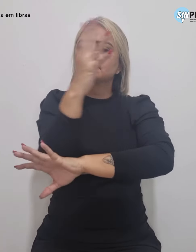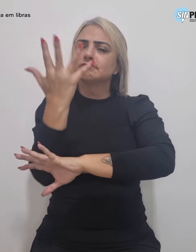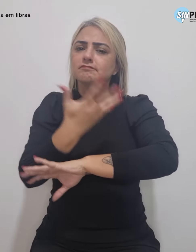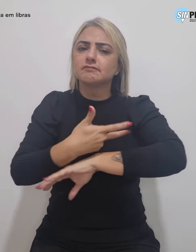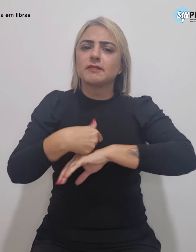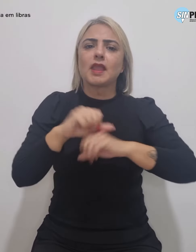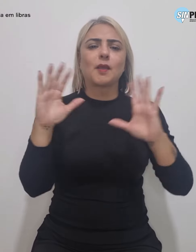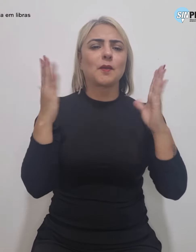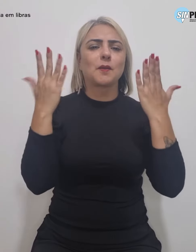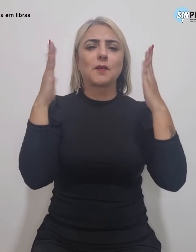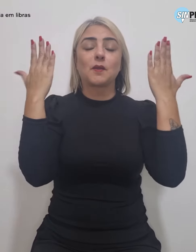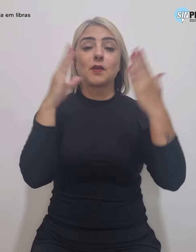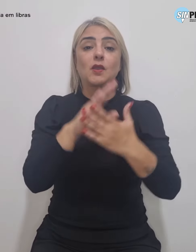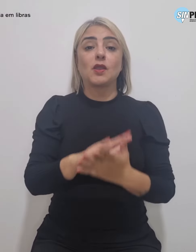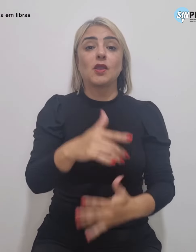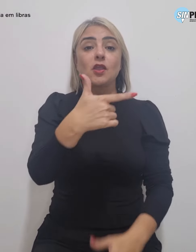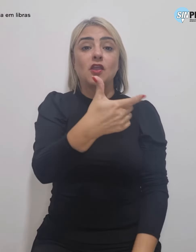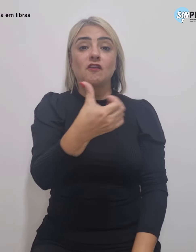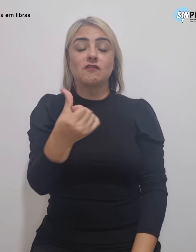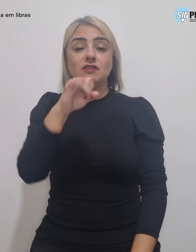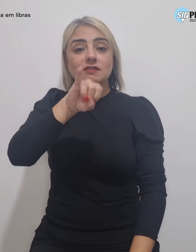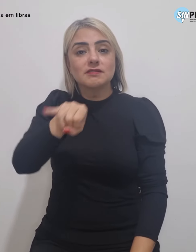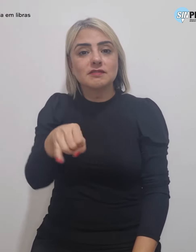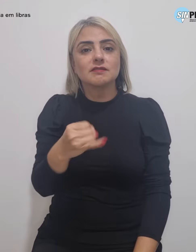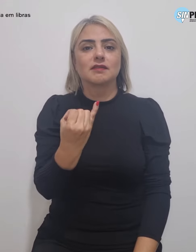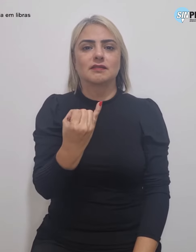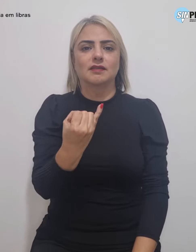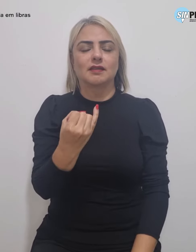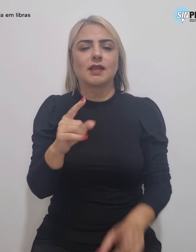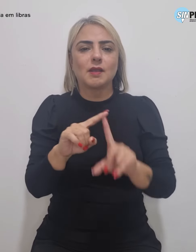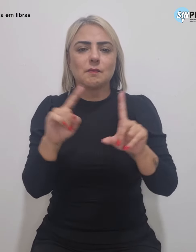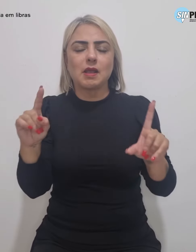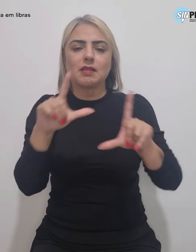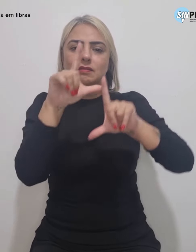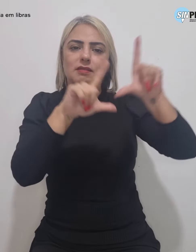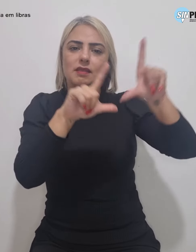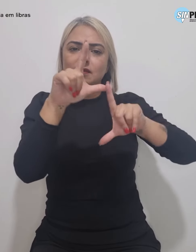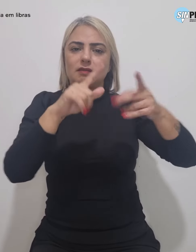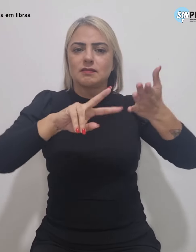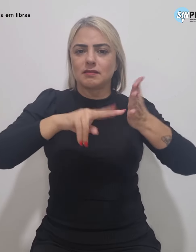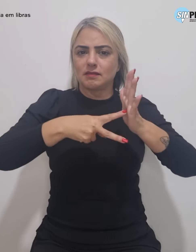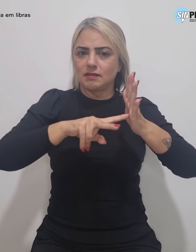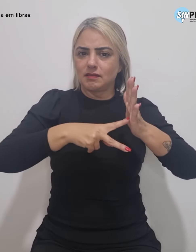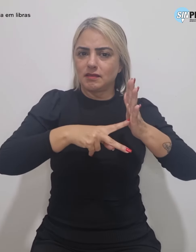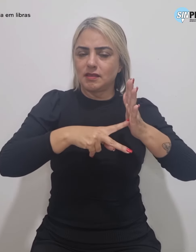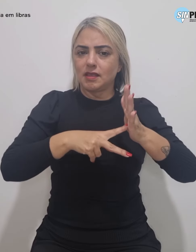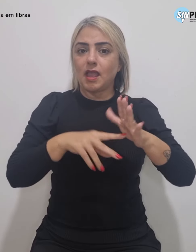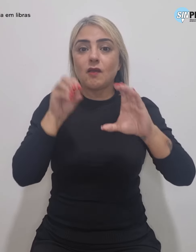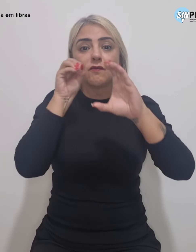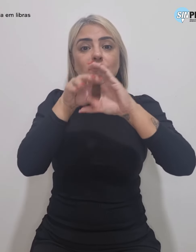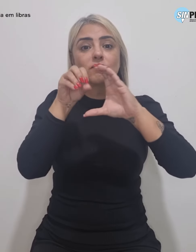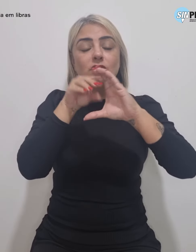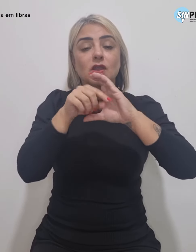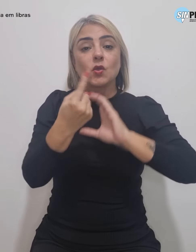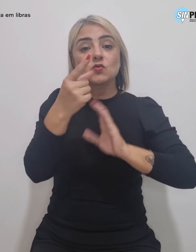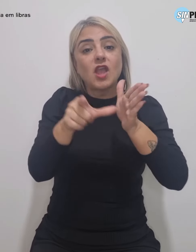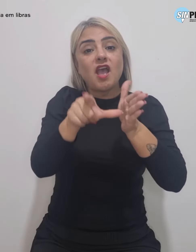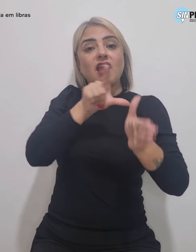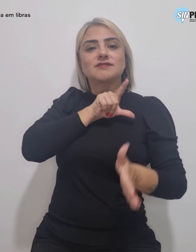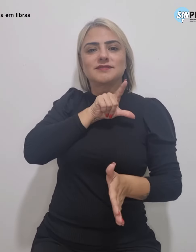comemorado no dia 26 de janeiro. Mas o TV Simpro vai ao ar, ao vivo, um dia antes, nesta